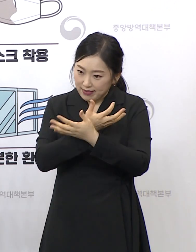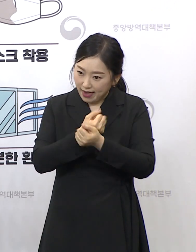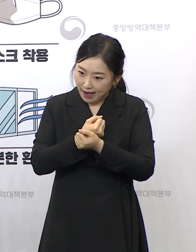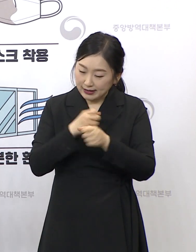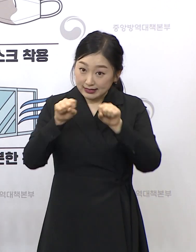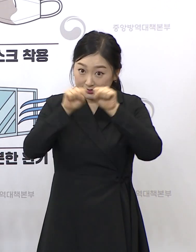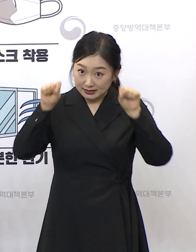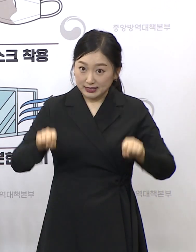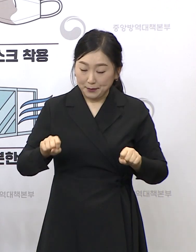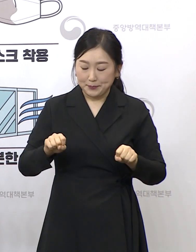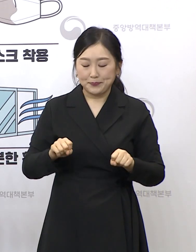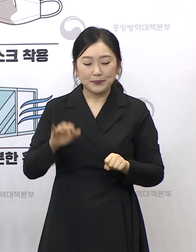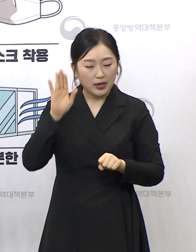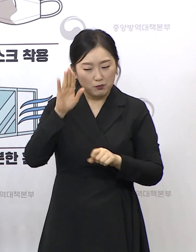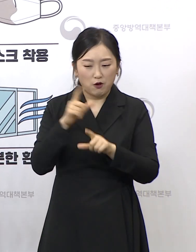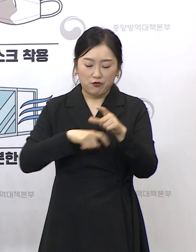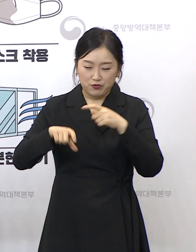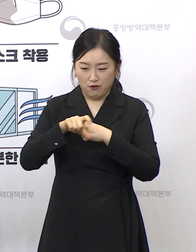하겠습니다.